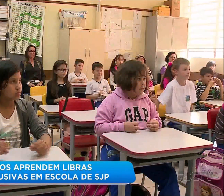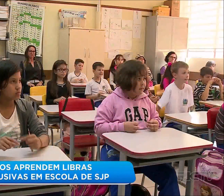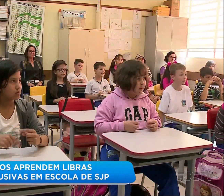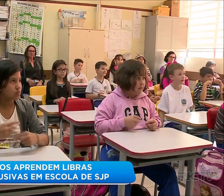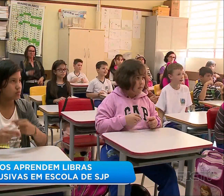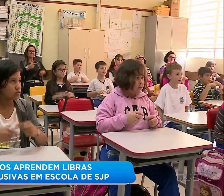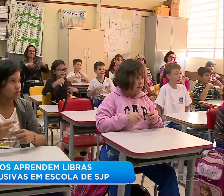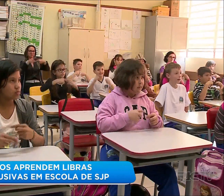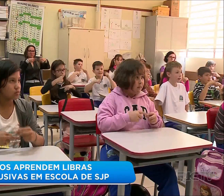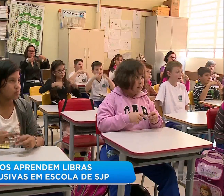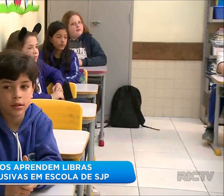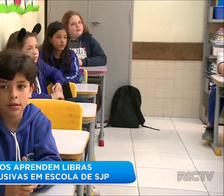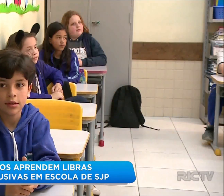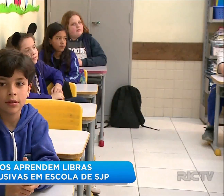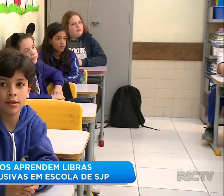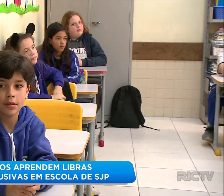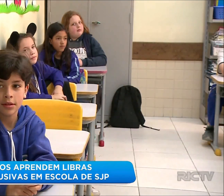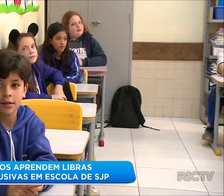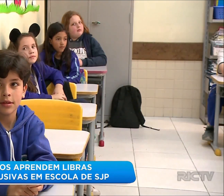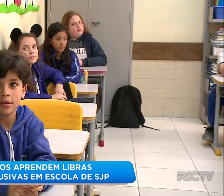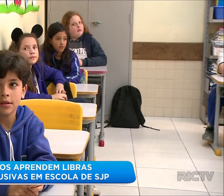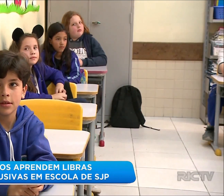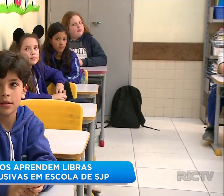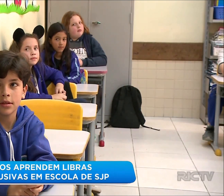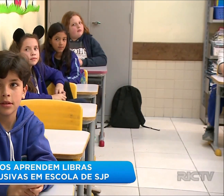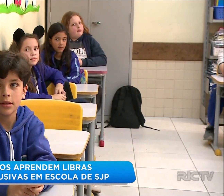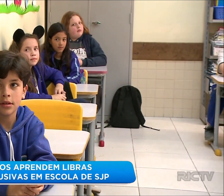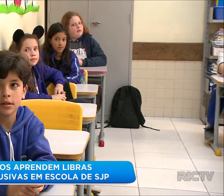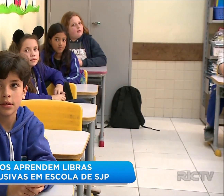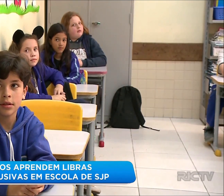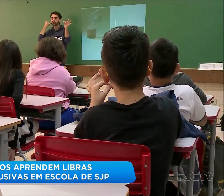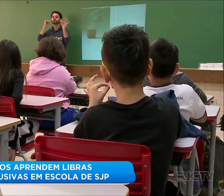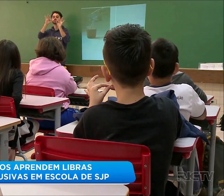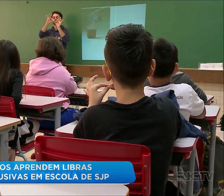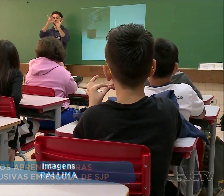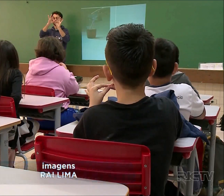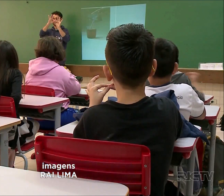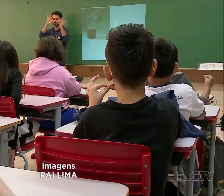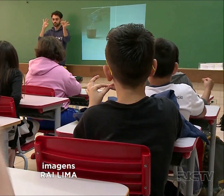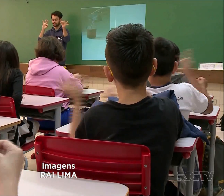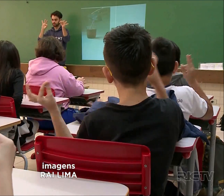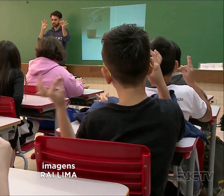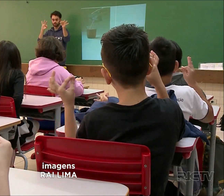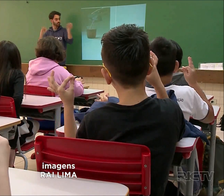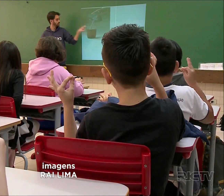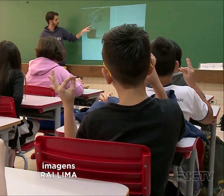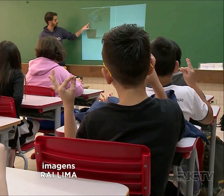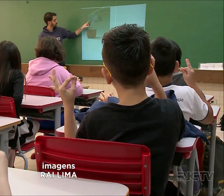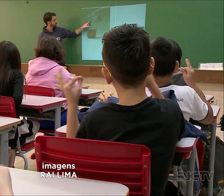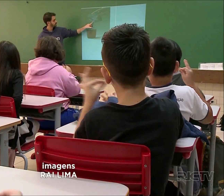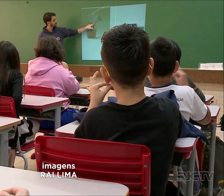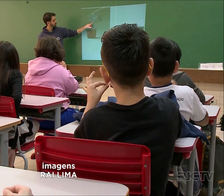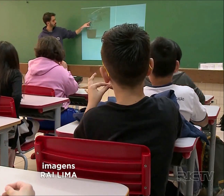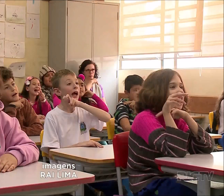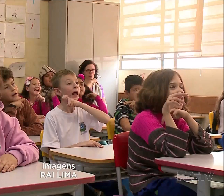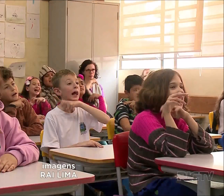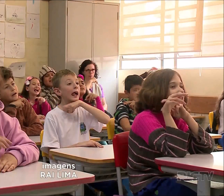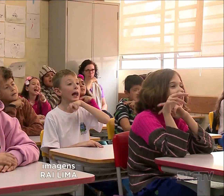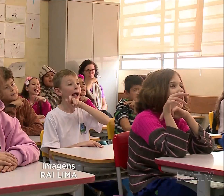aula, o silêncio que traduz palavras. Os gestos falam, ensinam, aprendem. Na escola